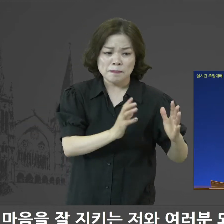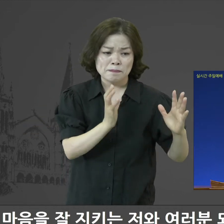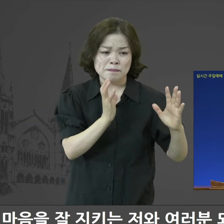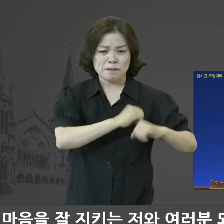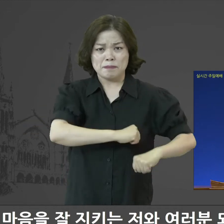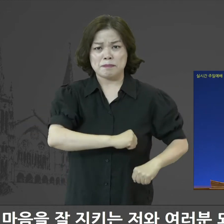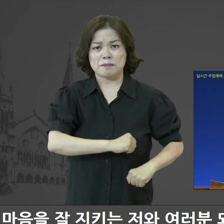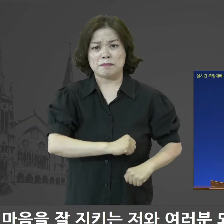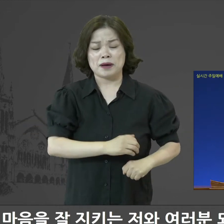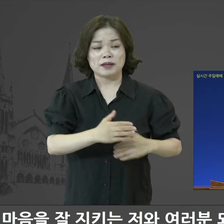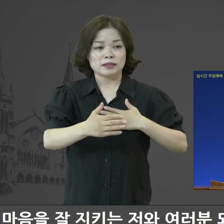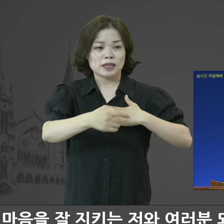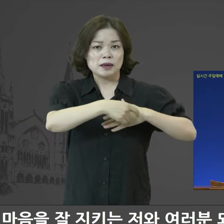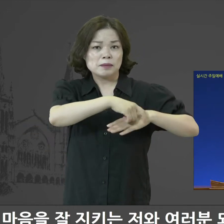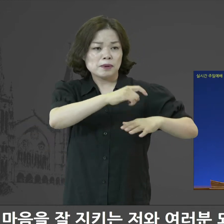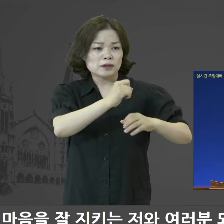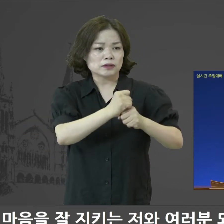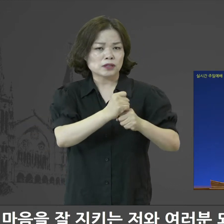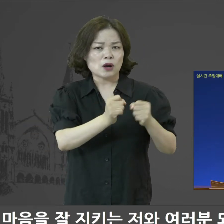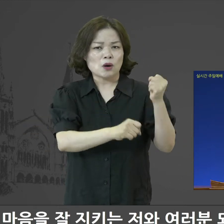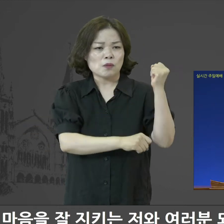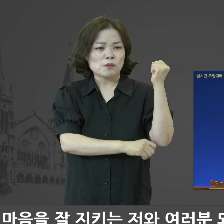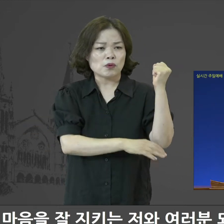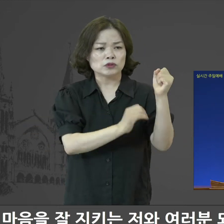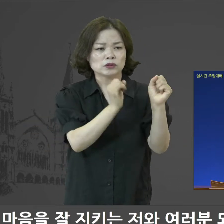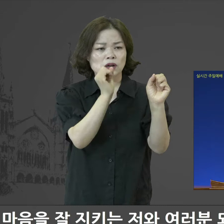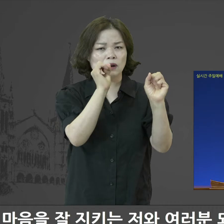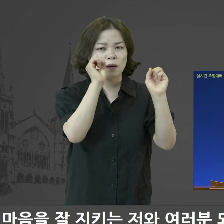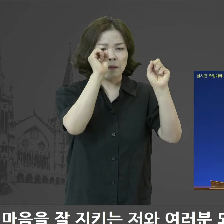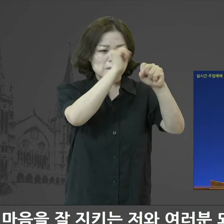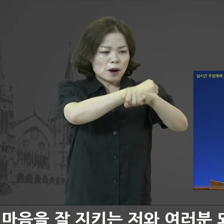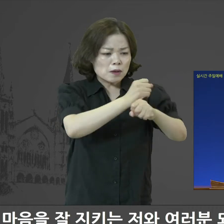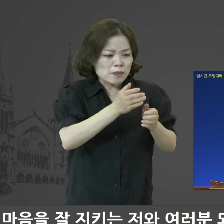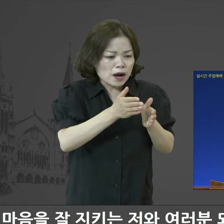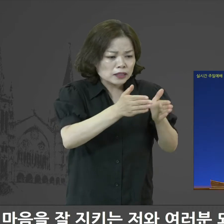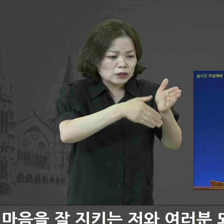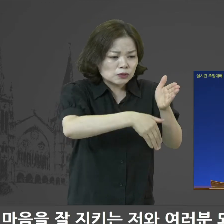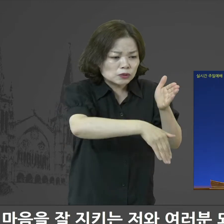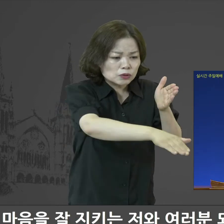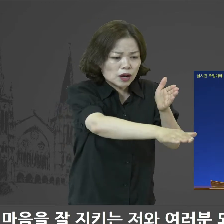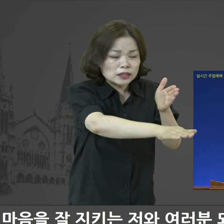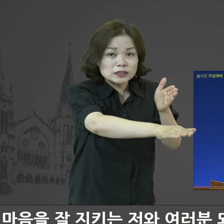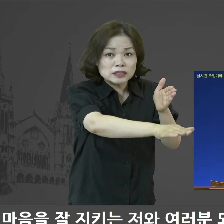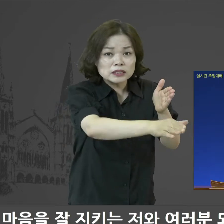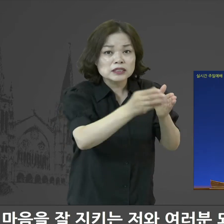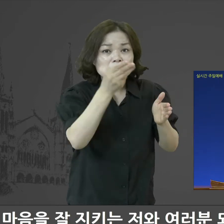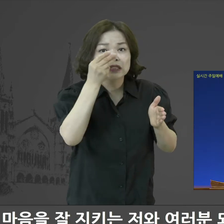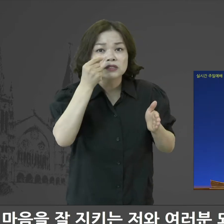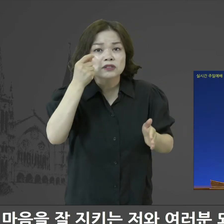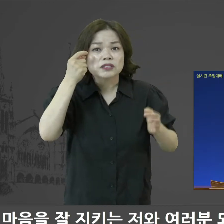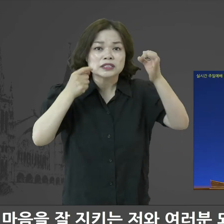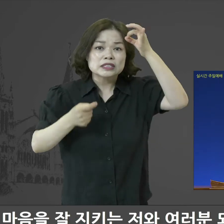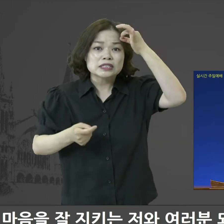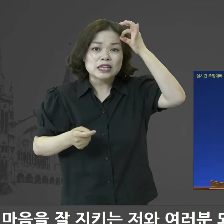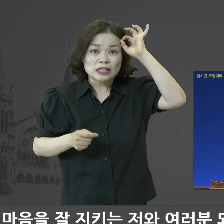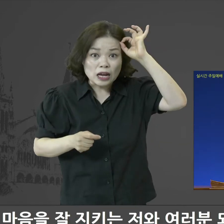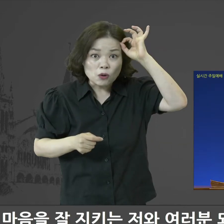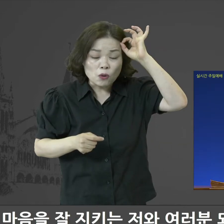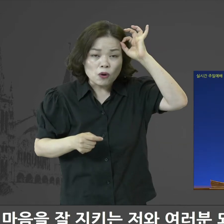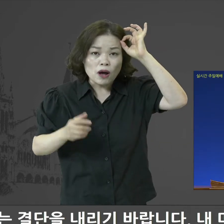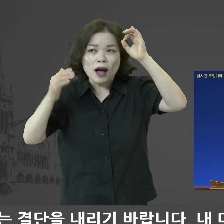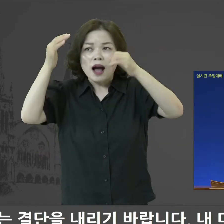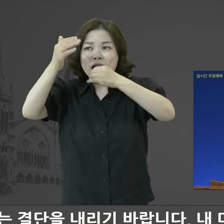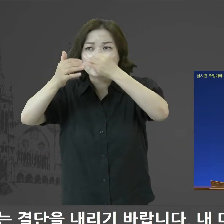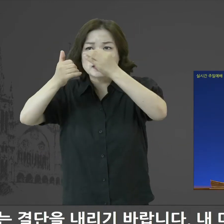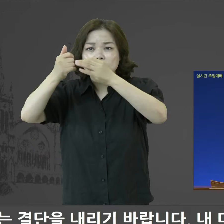수 있으며 내 마음은 본질적으로 멸망을 향하여 달려가는데 친숙하다는 사실을 인식하고 이 마음을 하나님